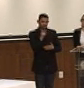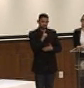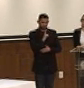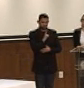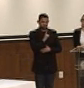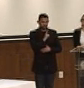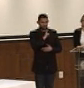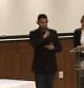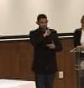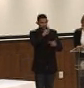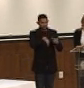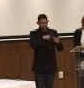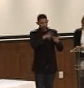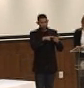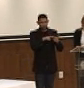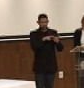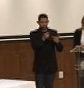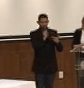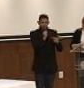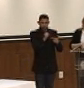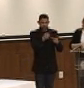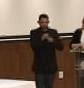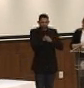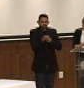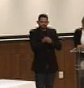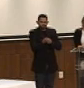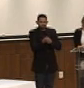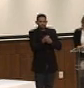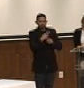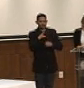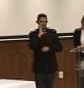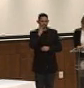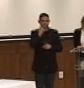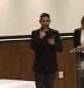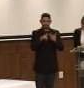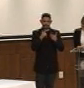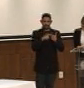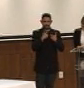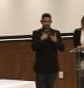houve, depois de 8 tentativas, houve